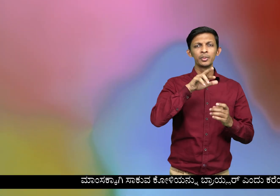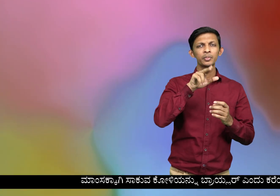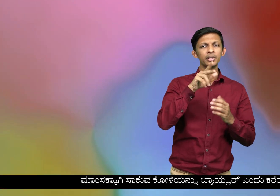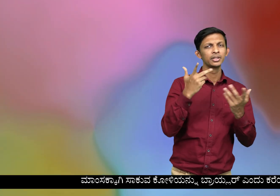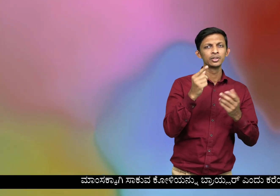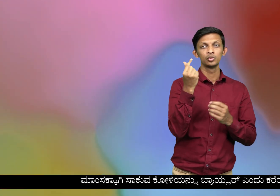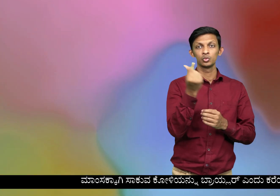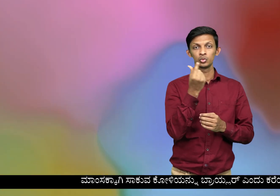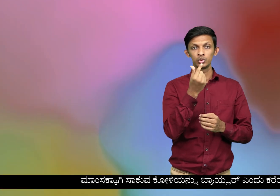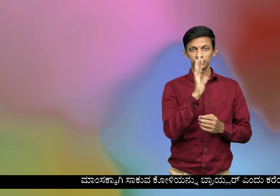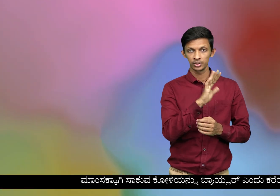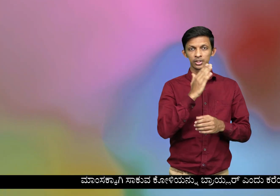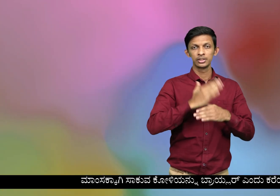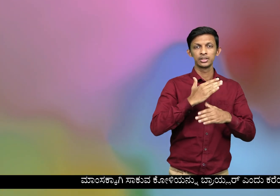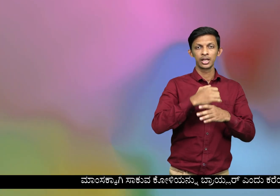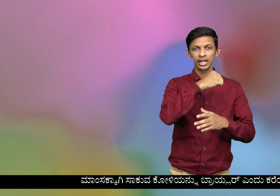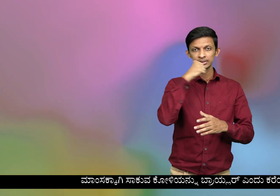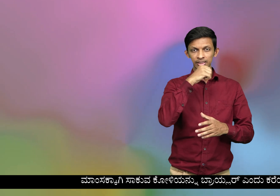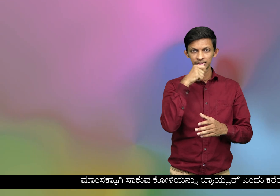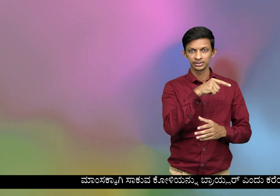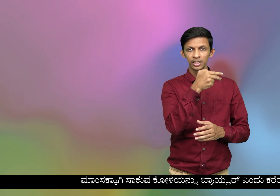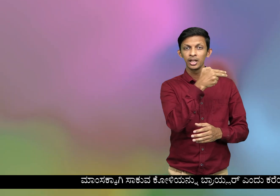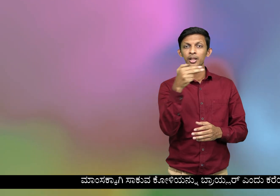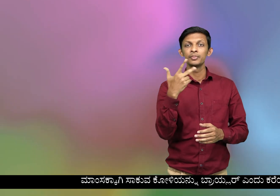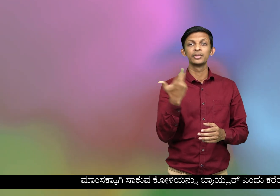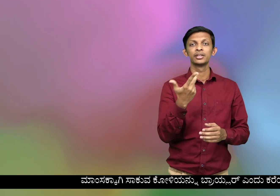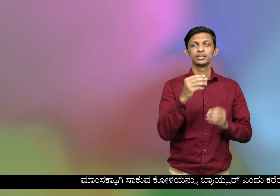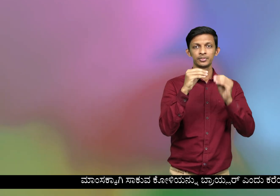ಮಾಂಸಕ್ಕಾಗಿ ಸಾಕುವ ಕೋಳಿಗಳನ್ನು ಬ್ರಾಯ್ಲರ್ ಎಂದು ಕರೆಯಲಾಗುತ್ತದೆ.